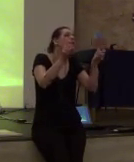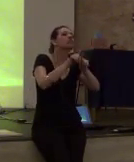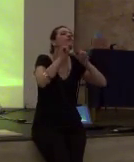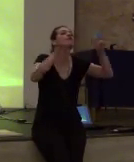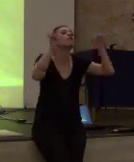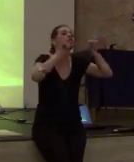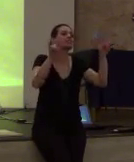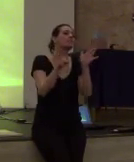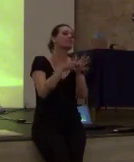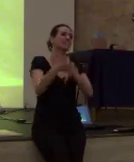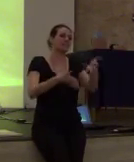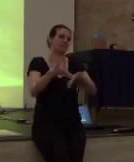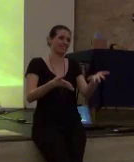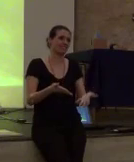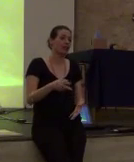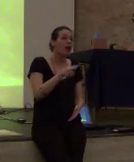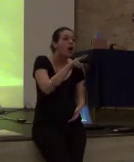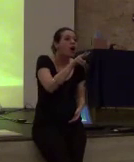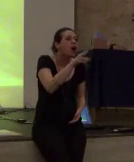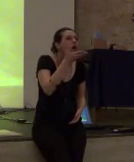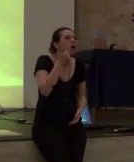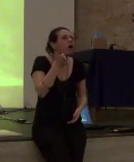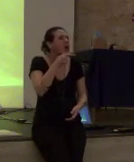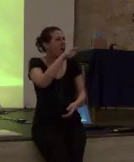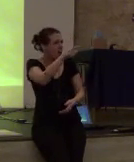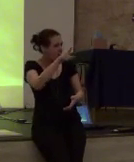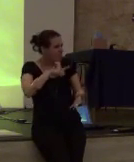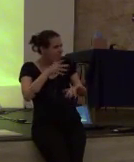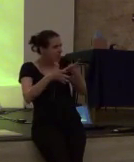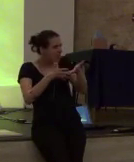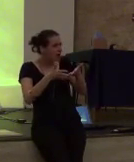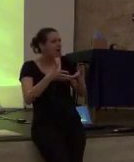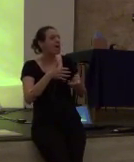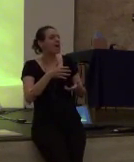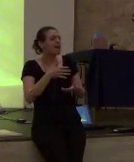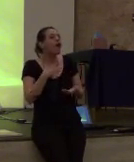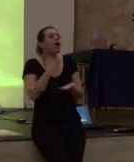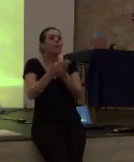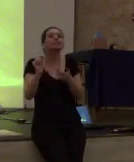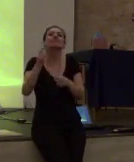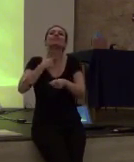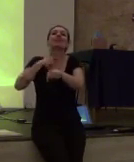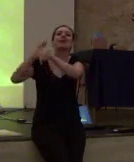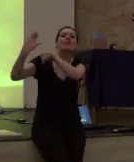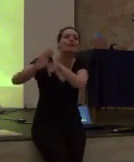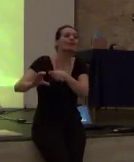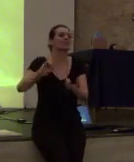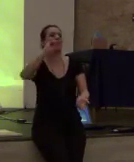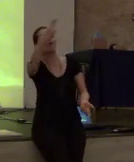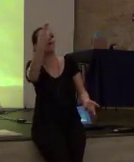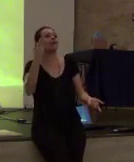também se surpreender, que ele possa difundir essa informação e até mesmo desenvolver sua própria língua de sinais.